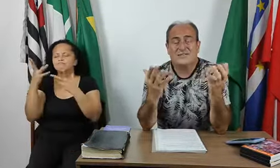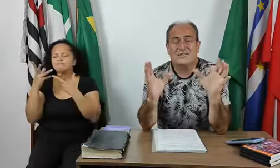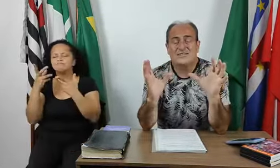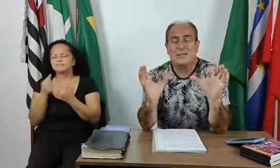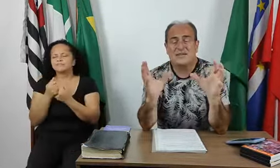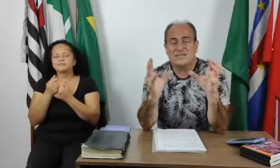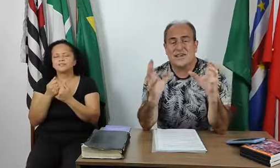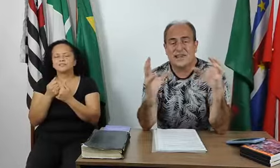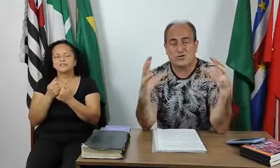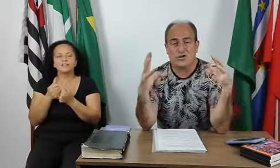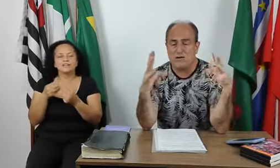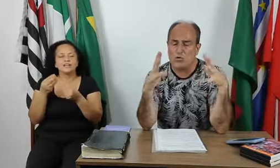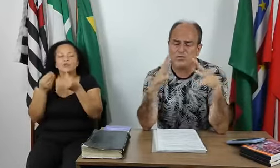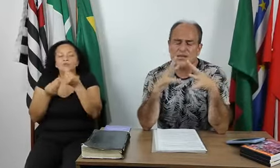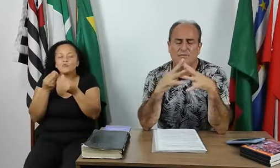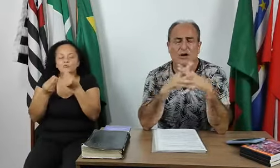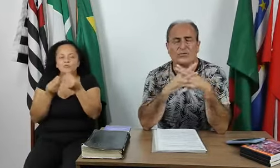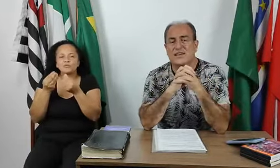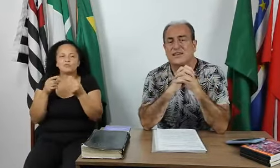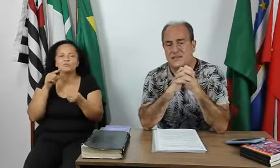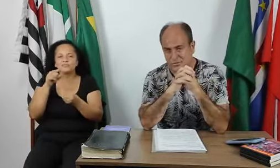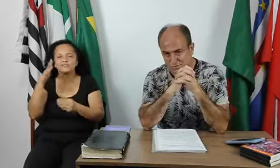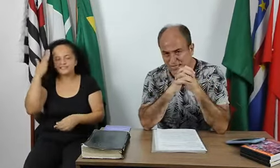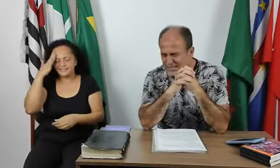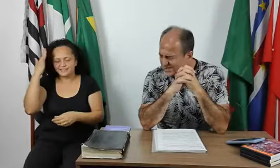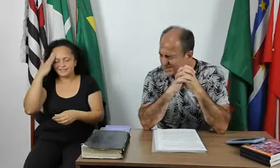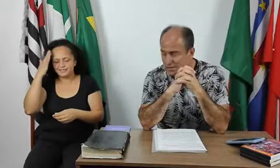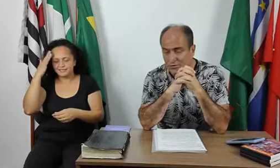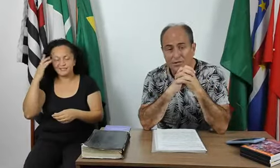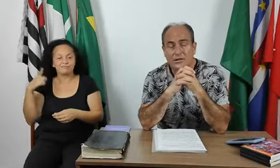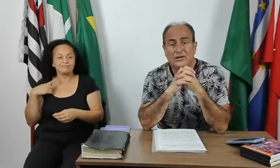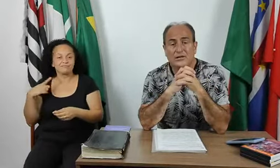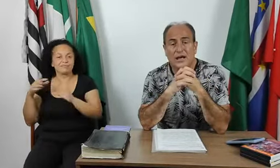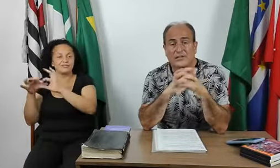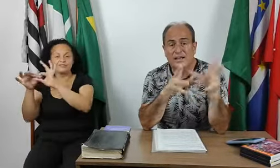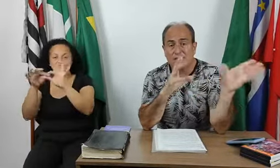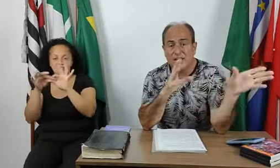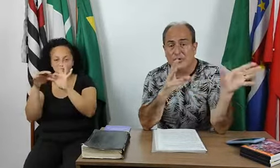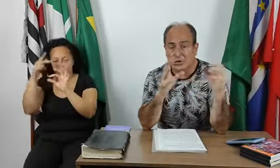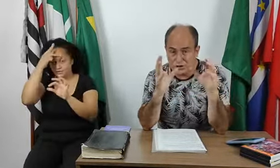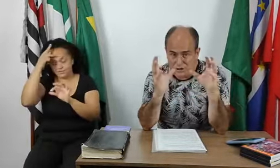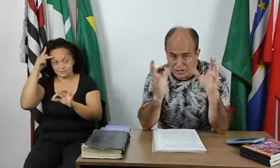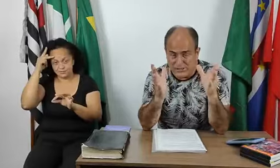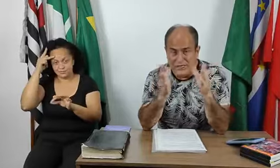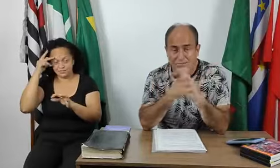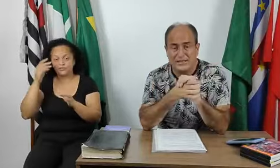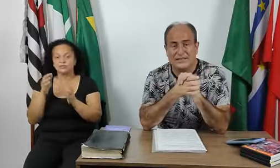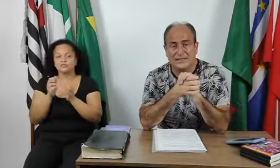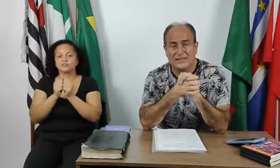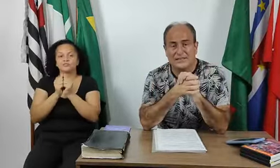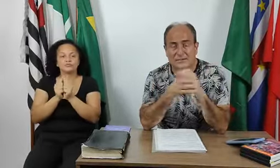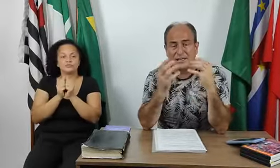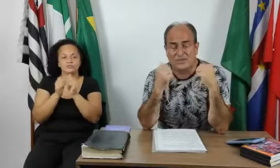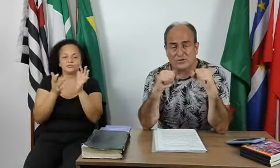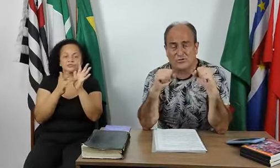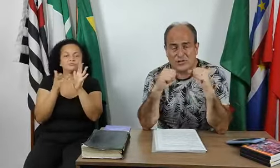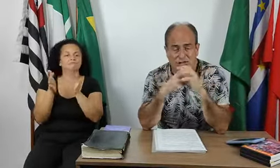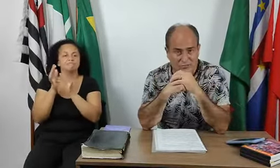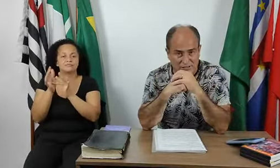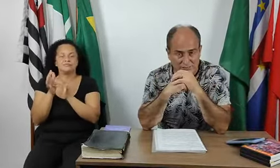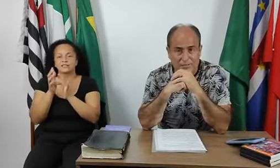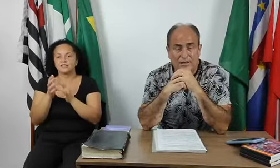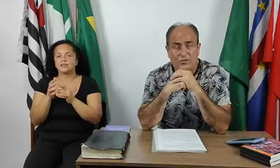arte de saber se relacionar com os irmãos em Cristo. Que lição! Tá? Terminei hoje, já mandei para a liderança. Amanhã nós vamos